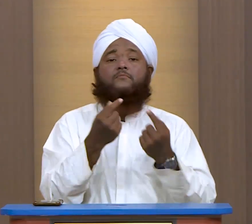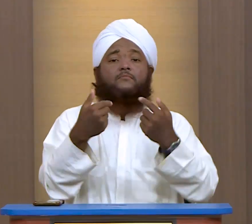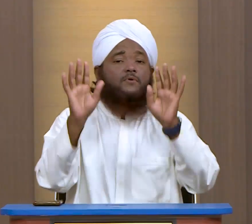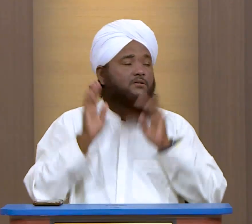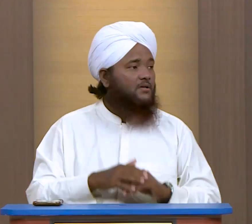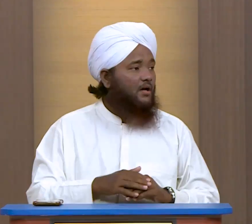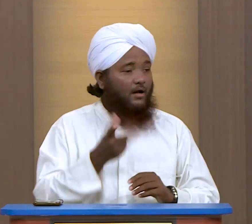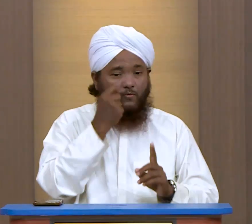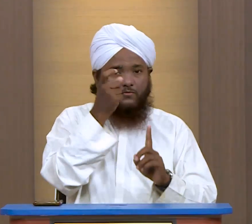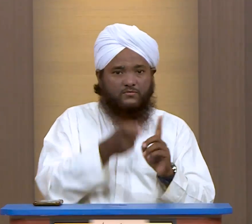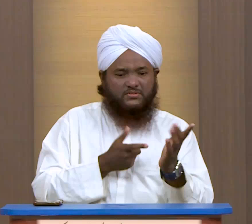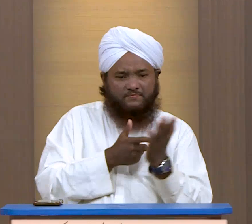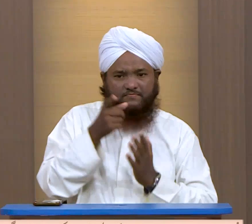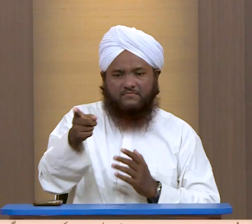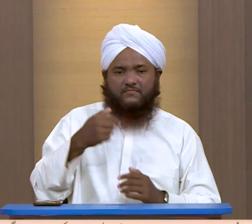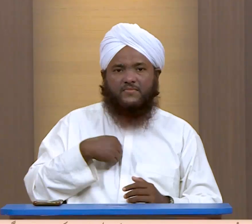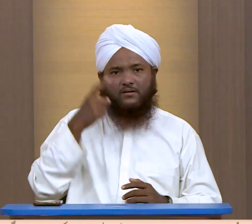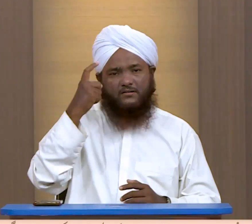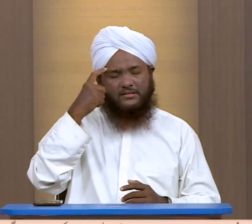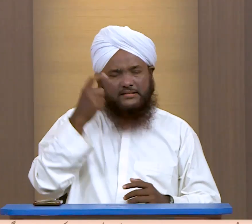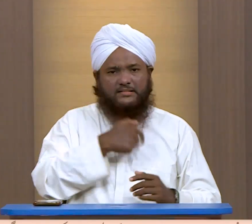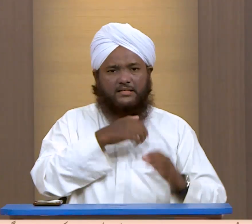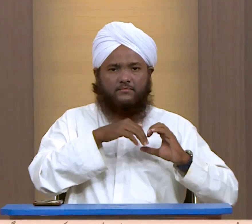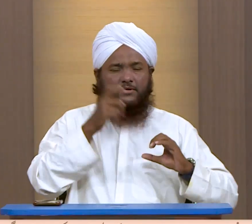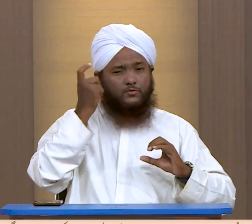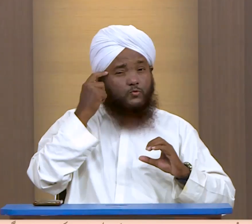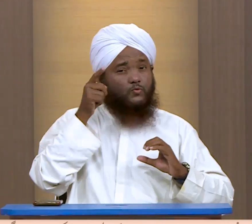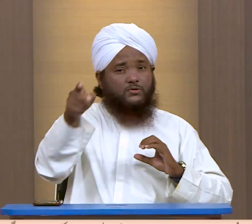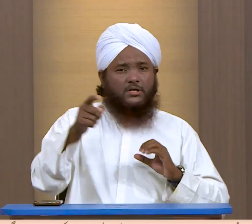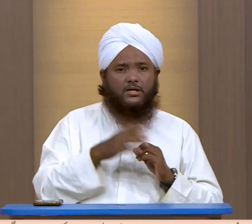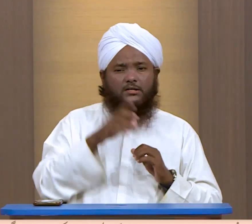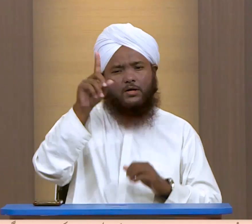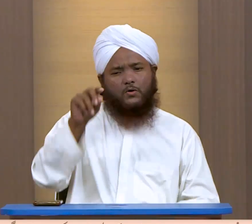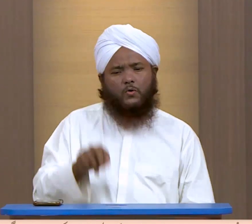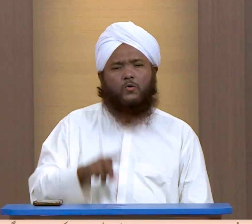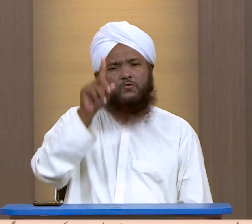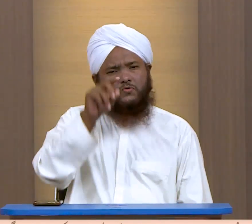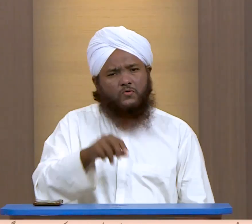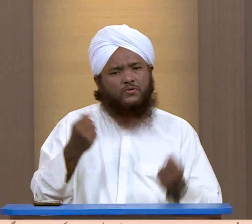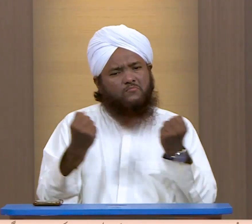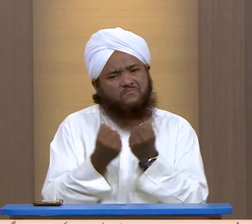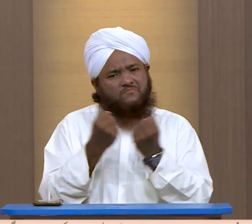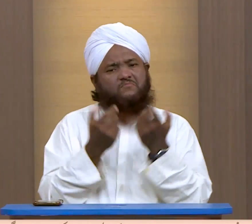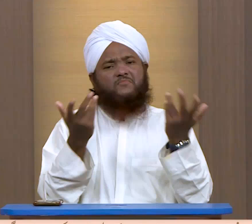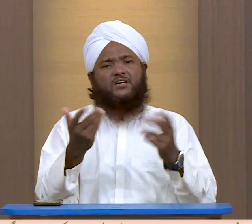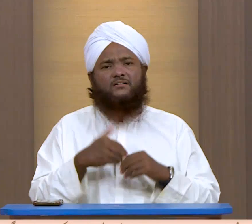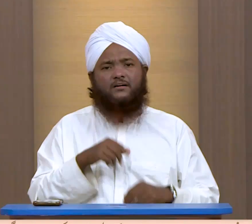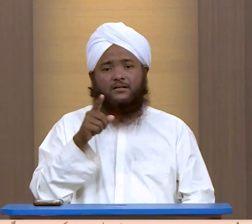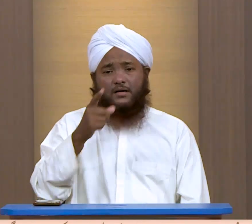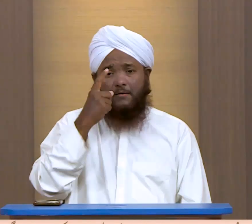تھا۔ اس نادان نے دل ہی دل میں طے کر لیا کہ روز روز کے جھگڑے کا حل یہی ہے کہ ماں کو راستے